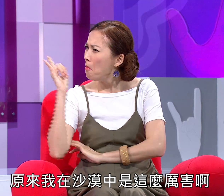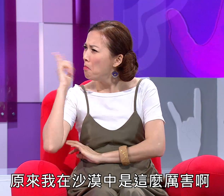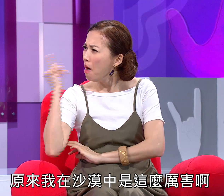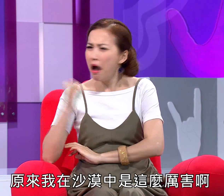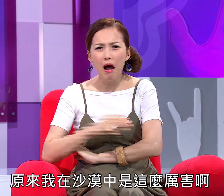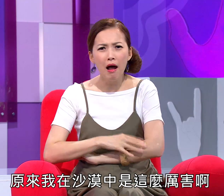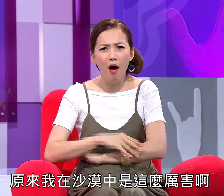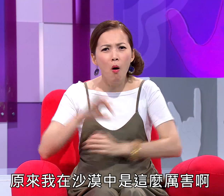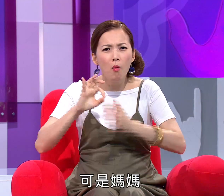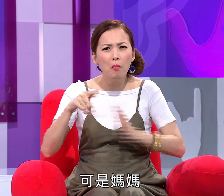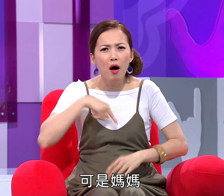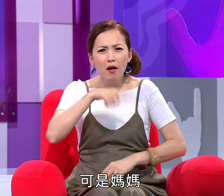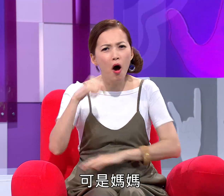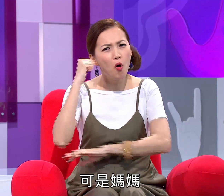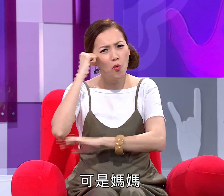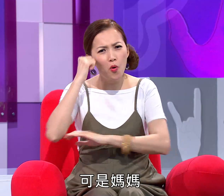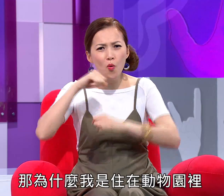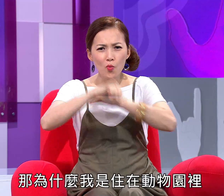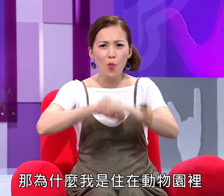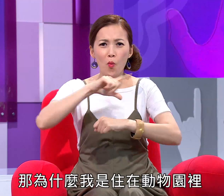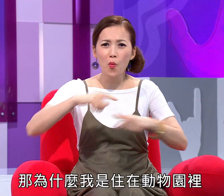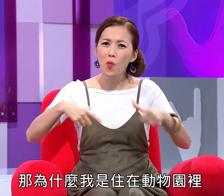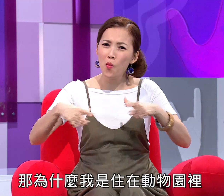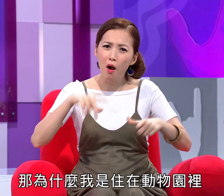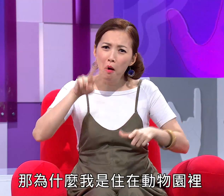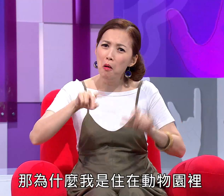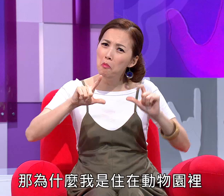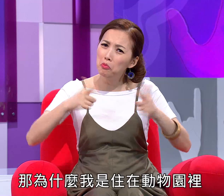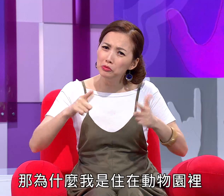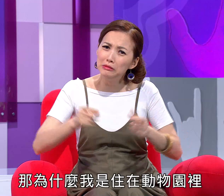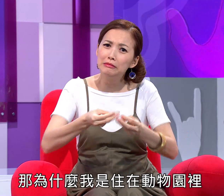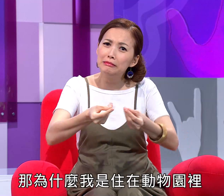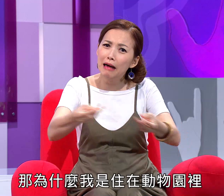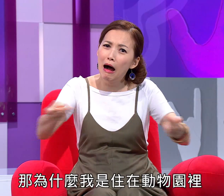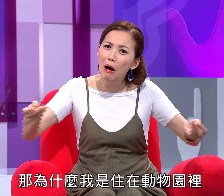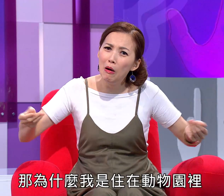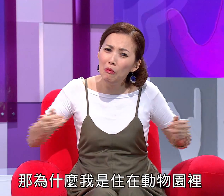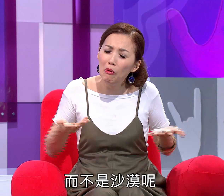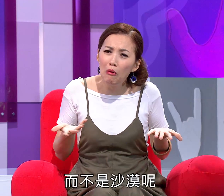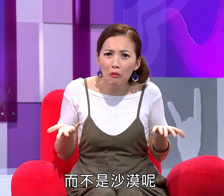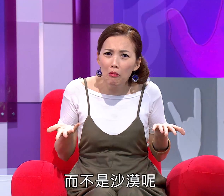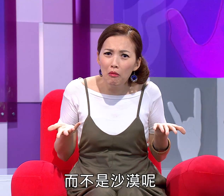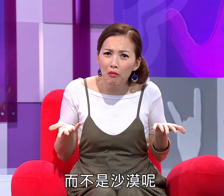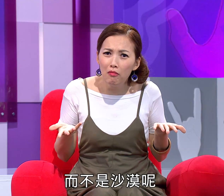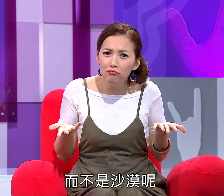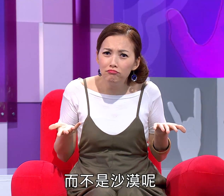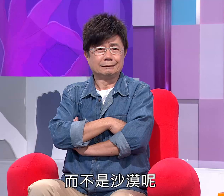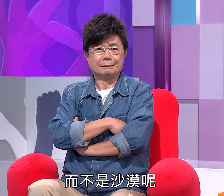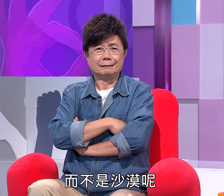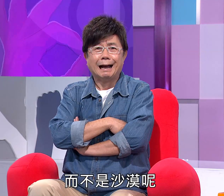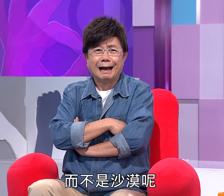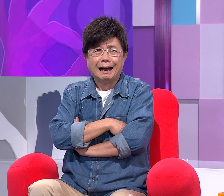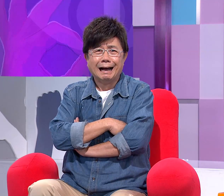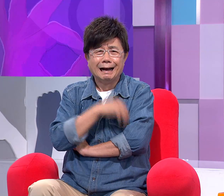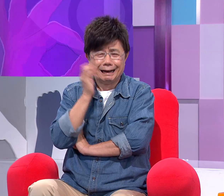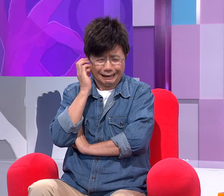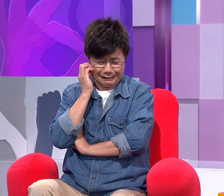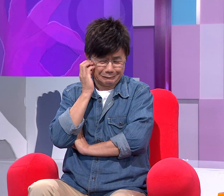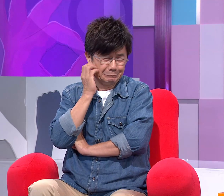啊。可是妈妈，那为什么我是住在动物园里而不是沙漠呢？ 啊，哎